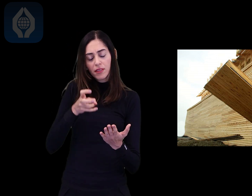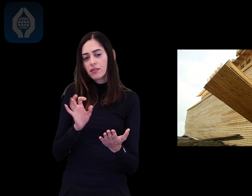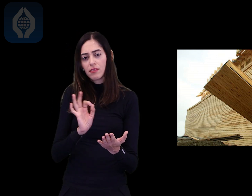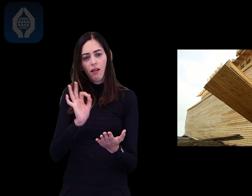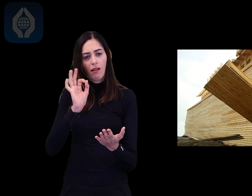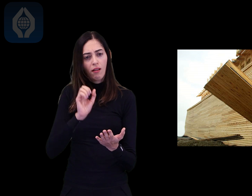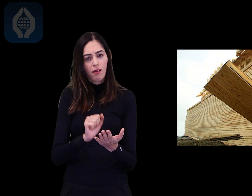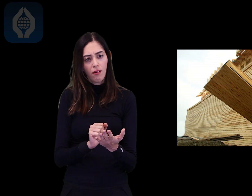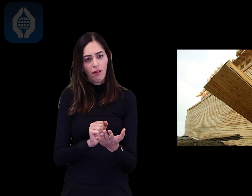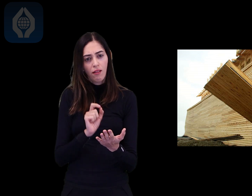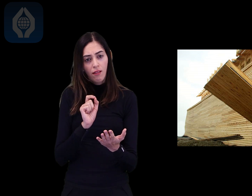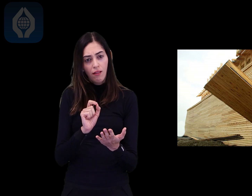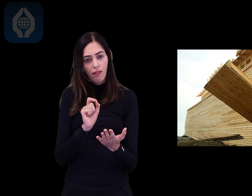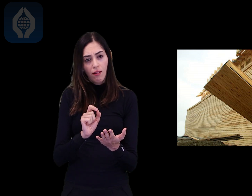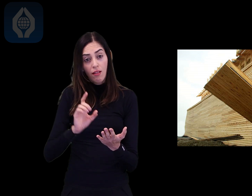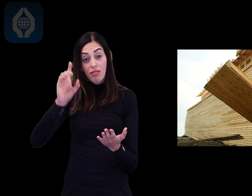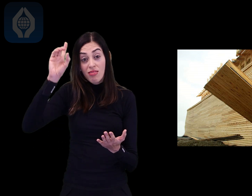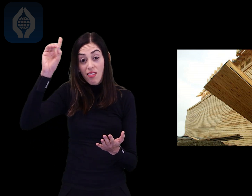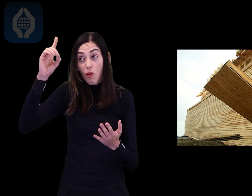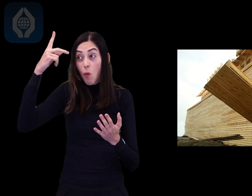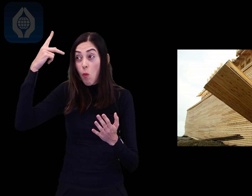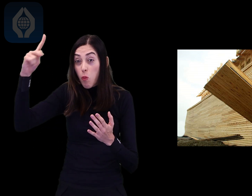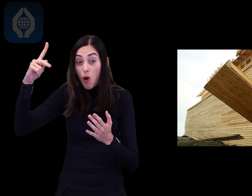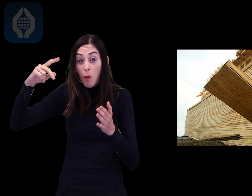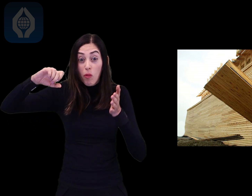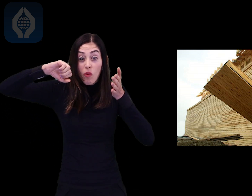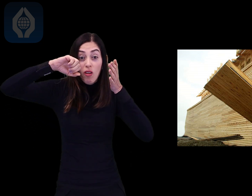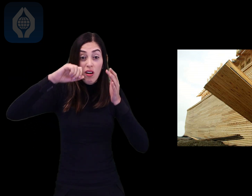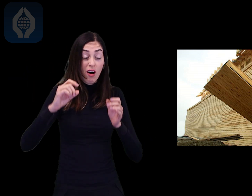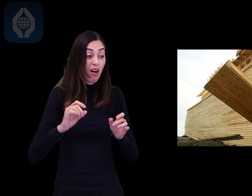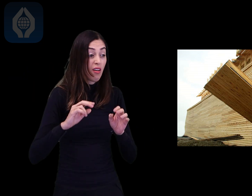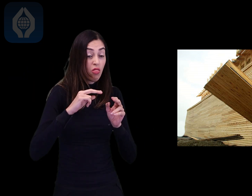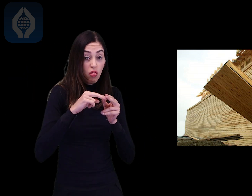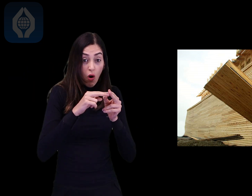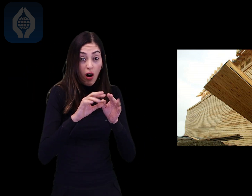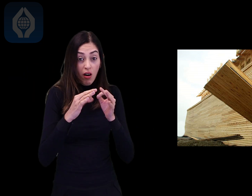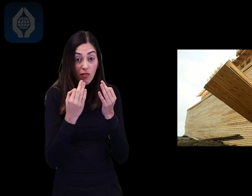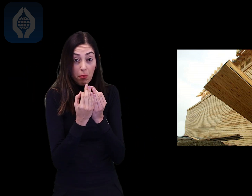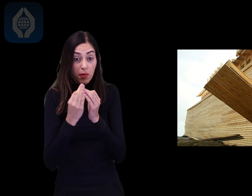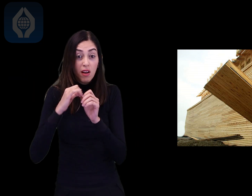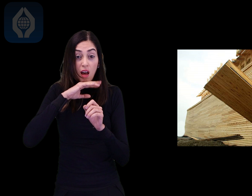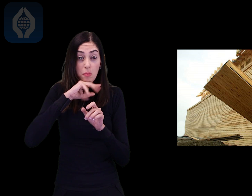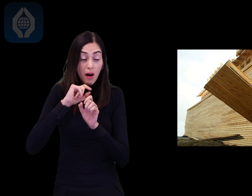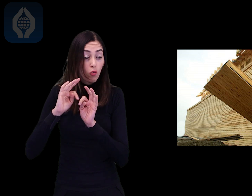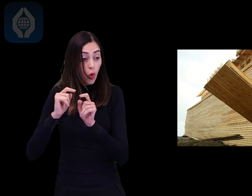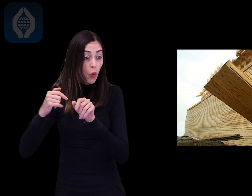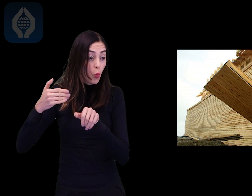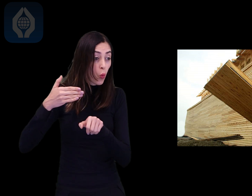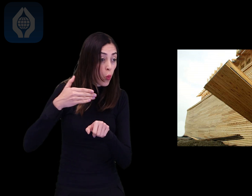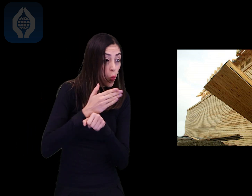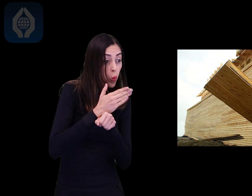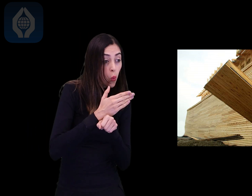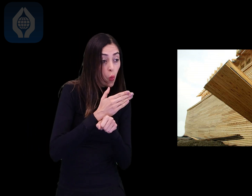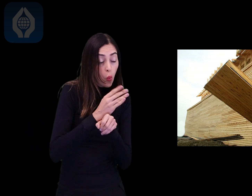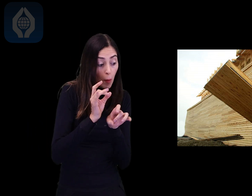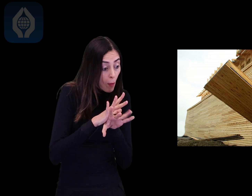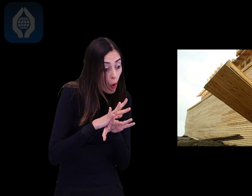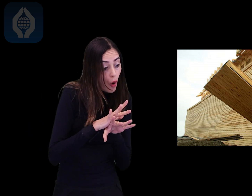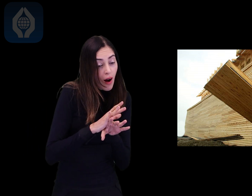O próprio Deus fechou a porta da arca depois que Noé, sua família e todos os animais estavam a salvo dentro dela. Deus